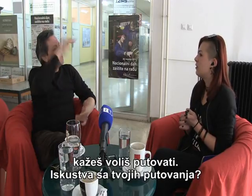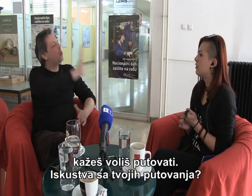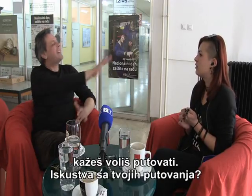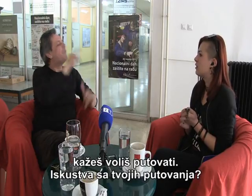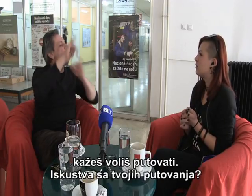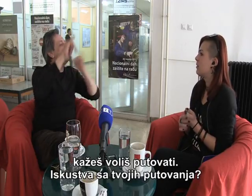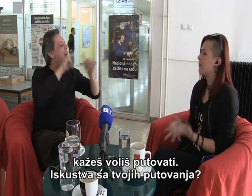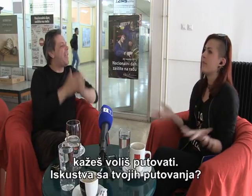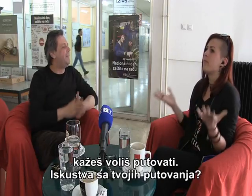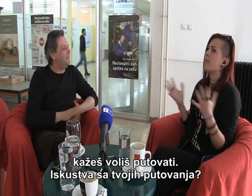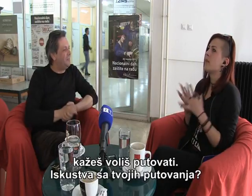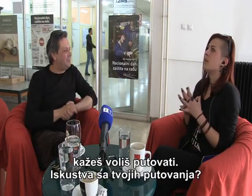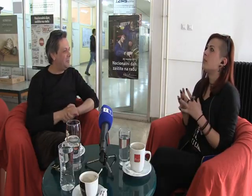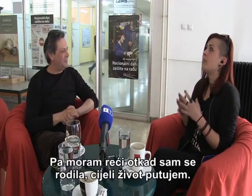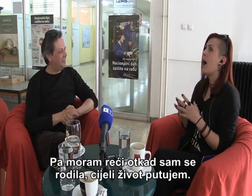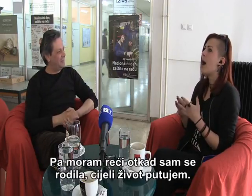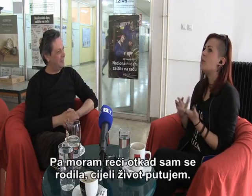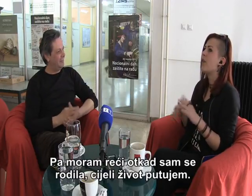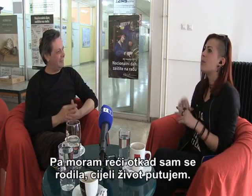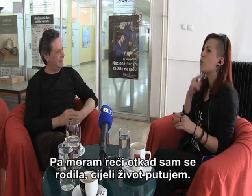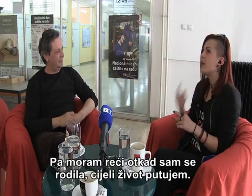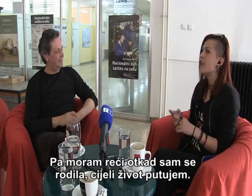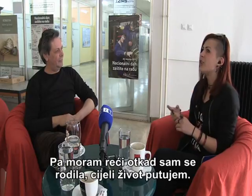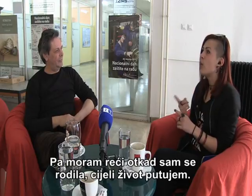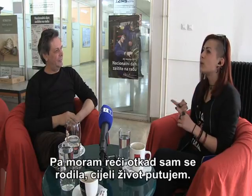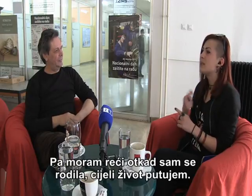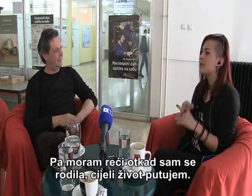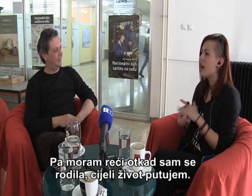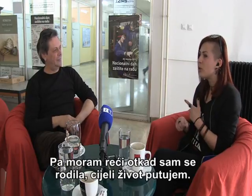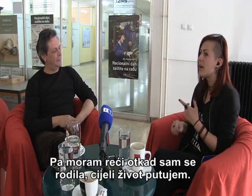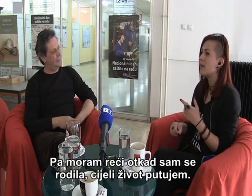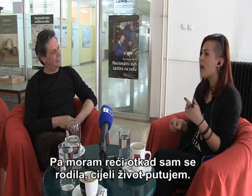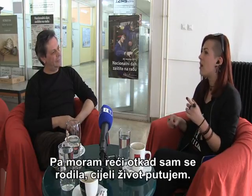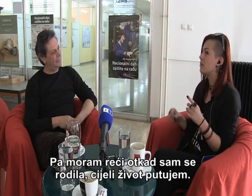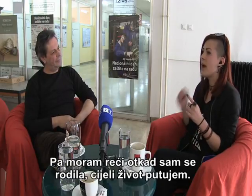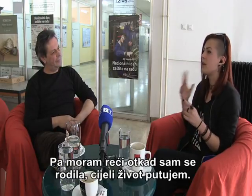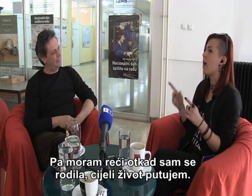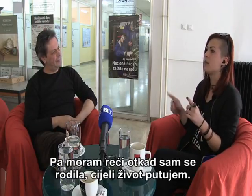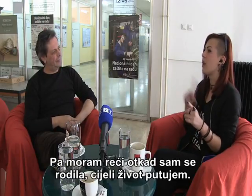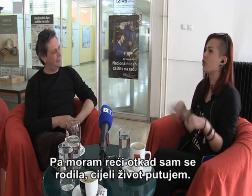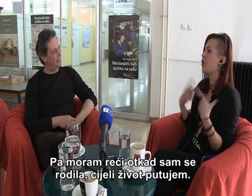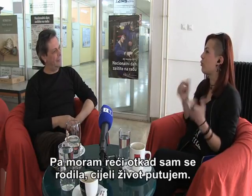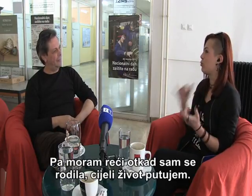Iskustva sa tvojih putovanja. Pa, u stvari mogu reći da kad su se odrela da svaki dan cijeli život